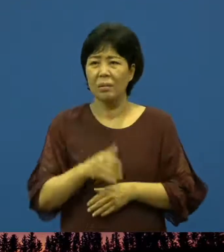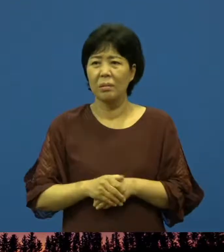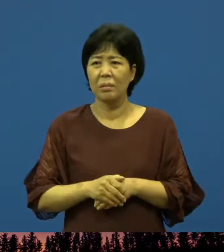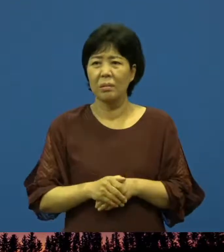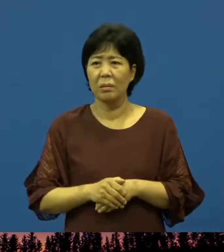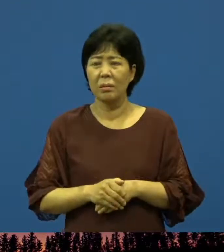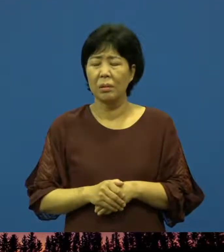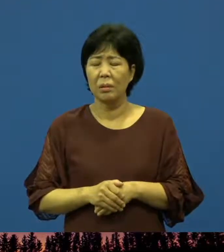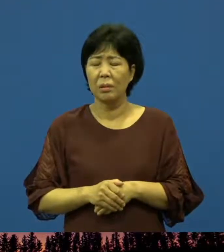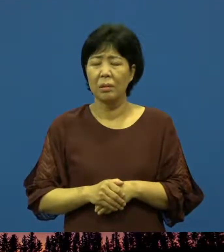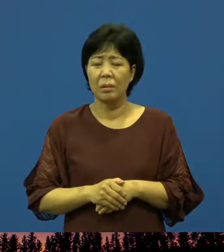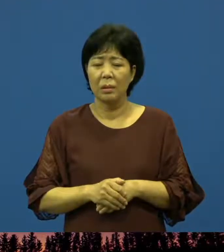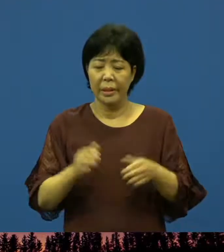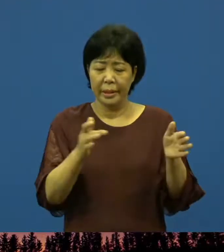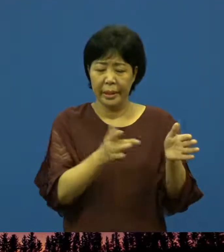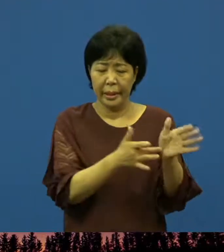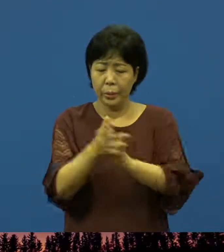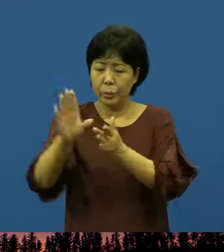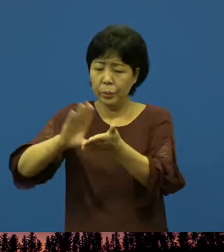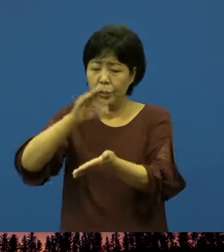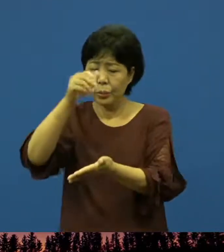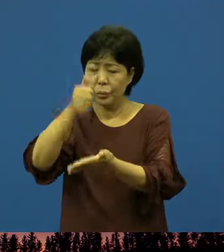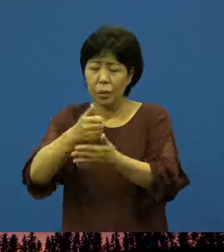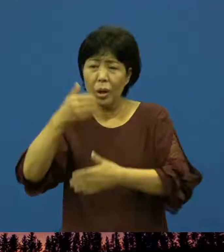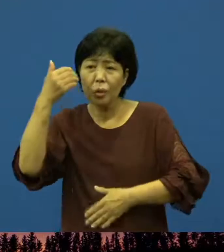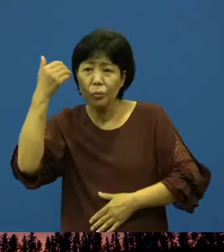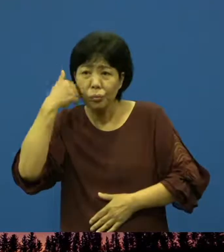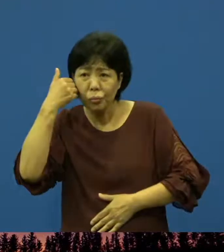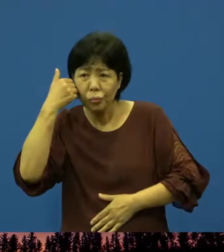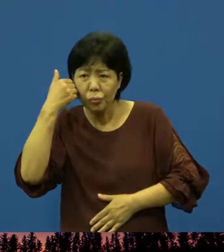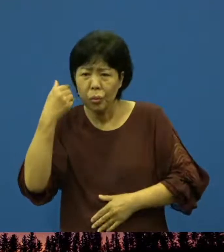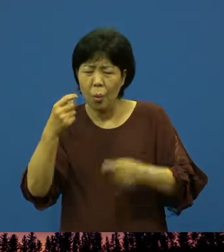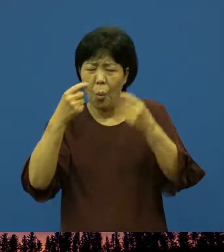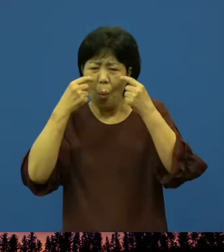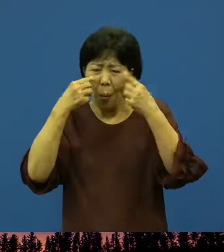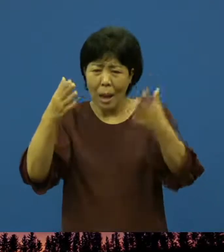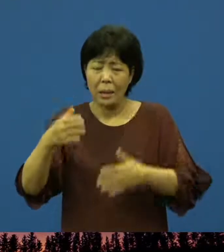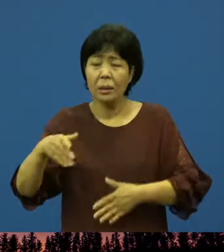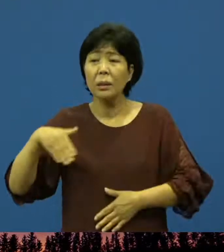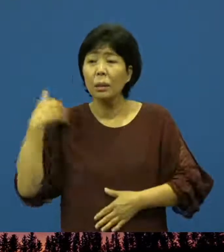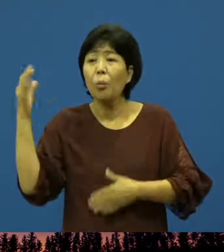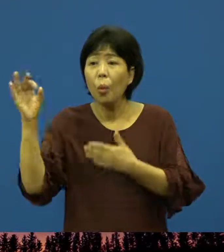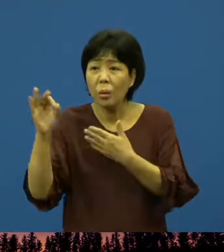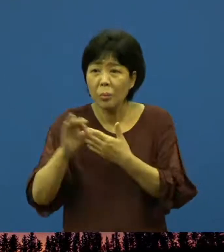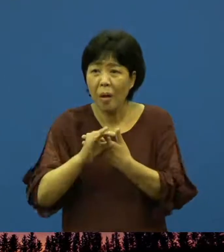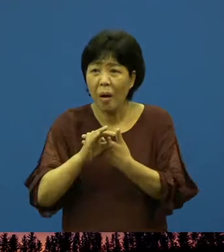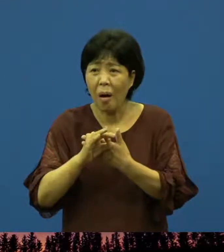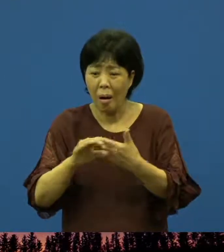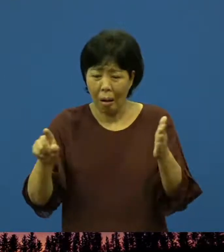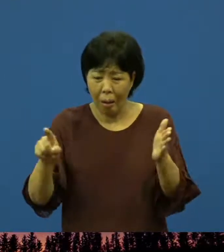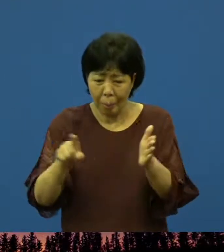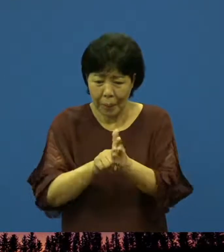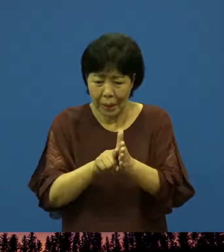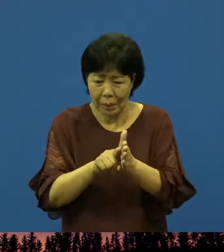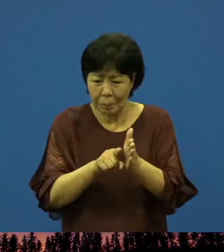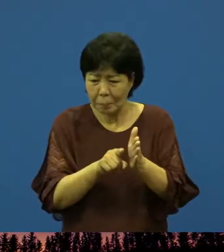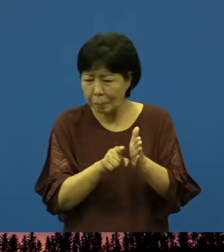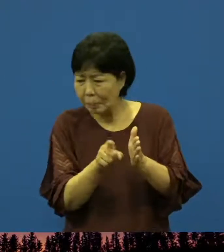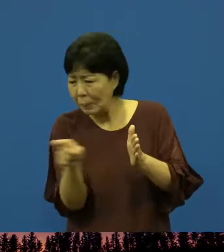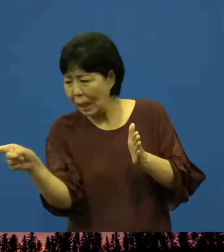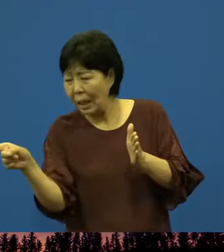예수 그리스도가 누구이신지를 정확하게 알지 못하는 신앙은 빗나가게 됩니다. 내가 믿고 따르는 예수가 누구인지